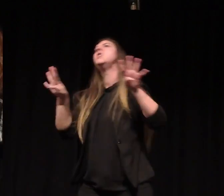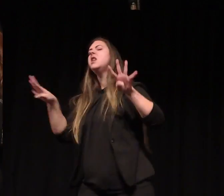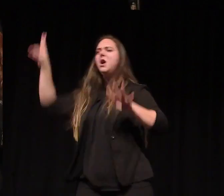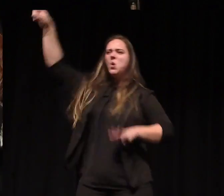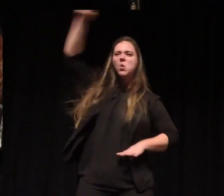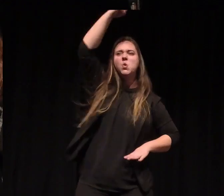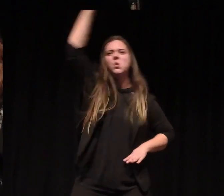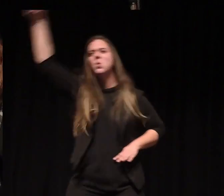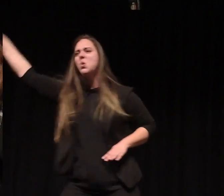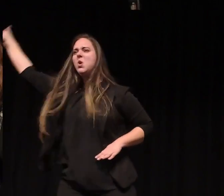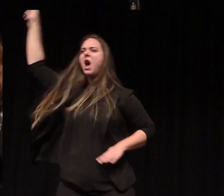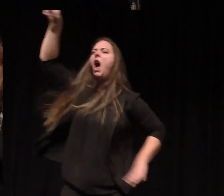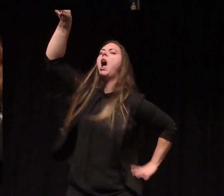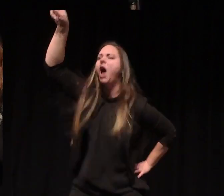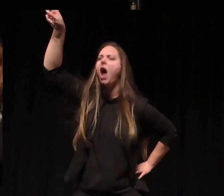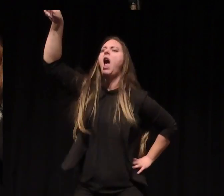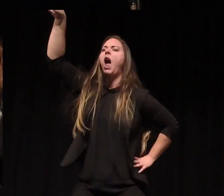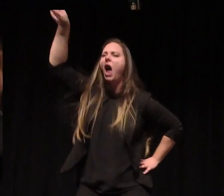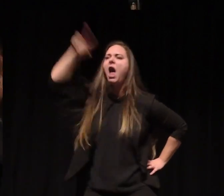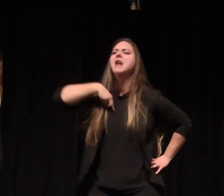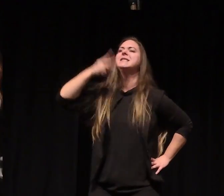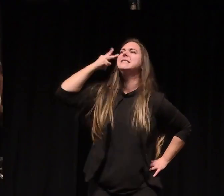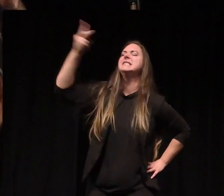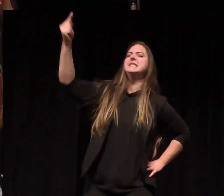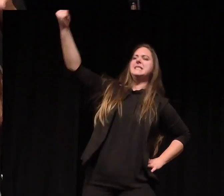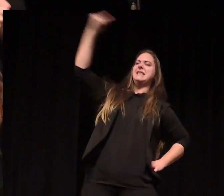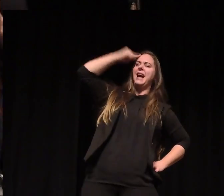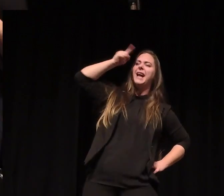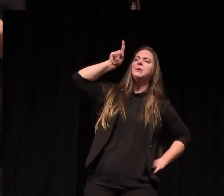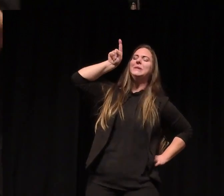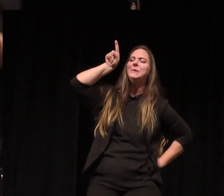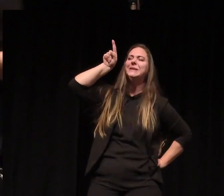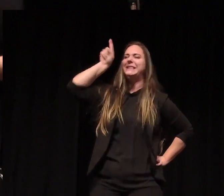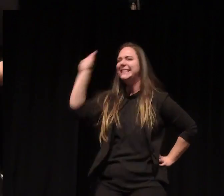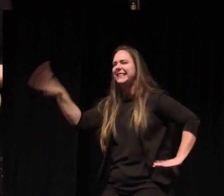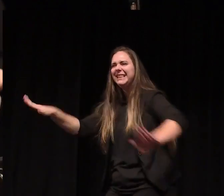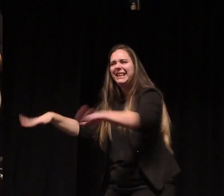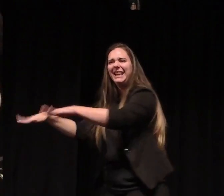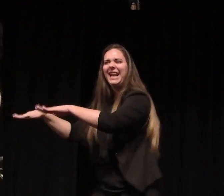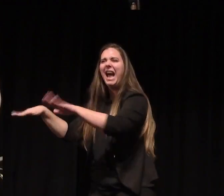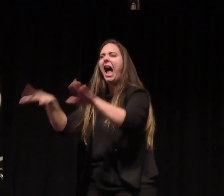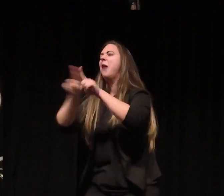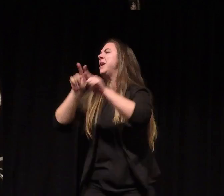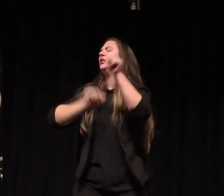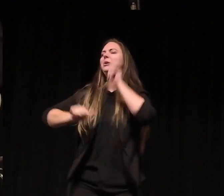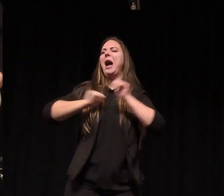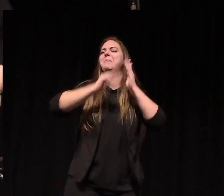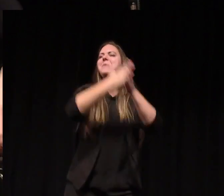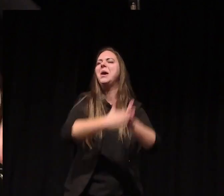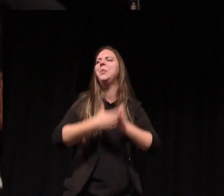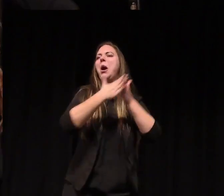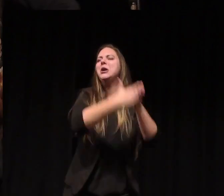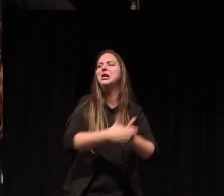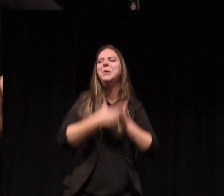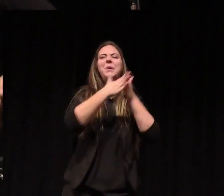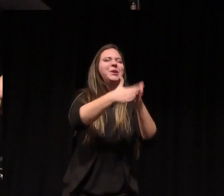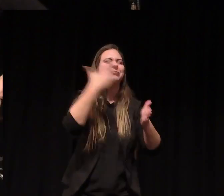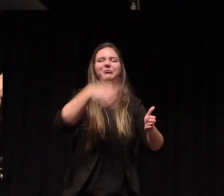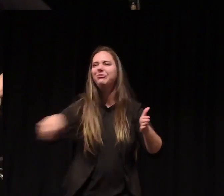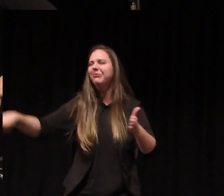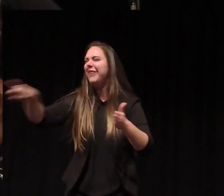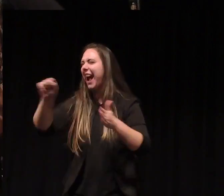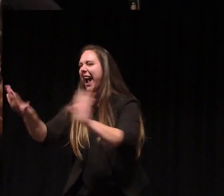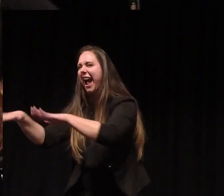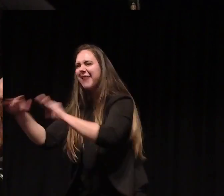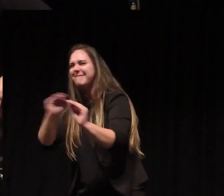tiens, ça me fait penser à la chasse-galerie, comme dans les histoires. » Puis un autre, il dit moi, ça me